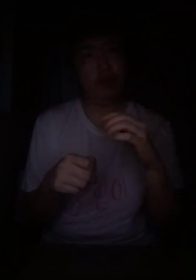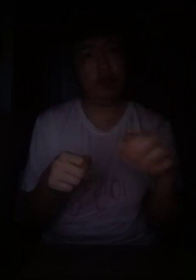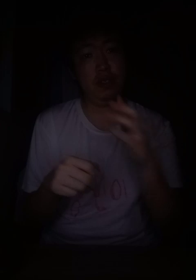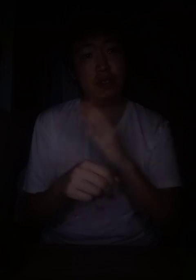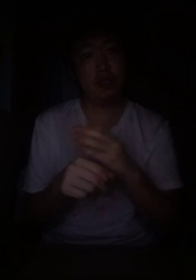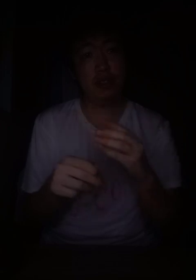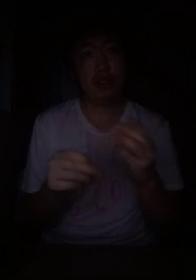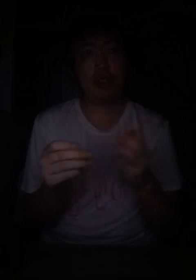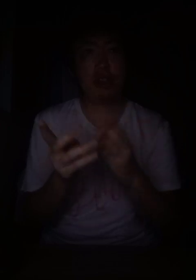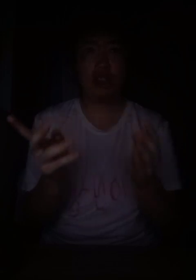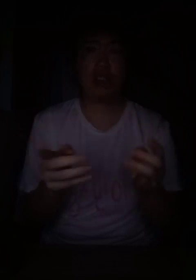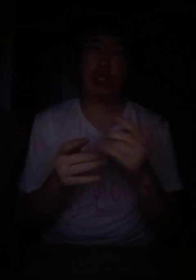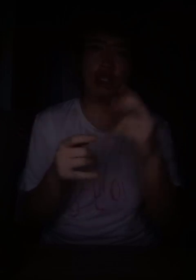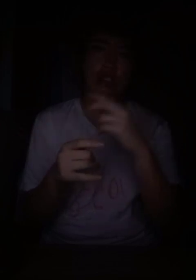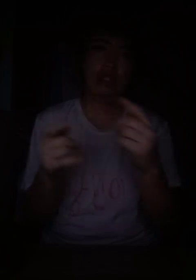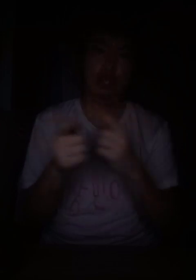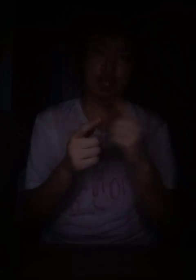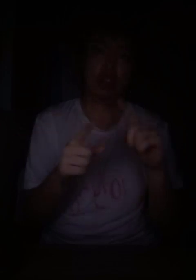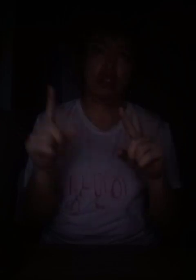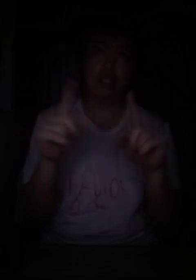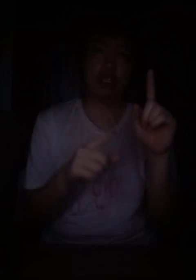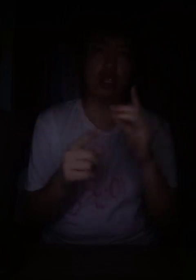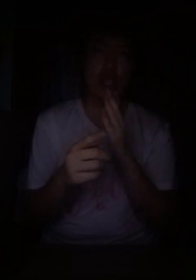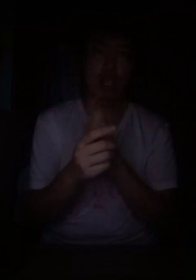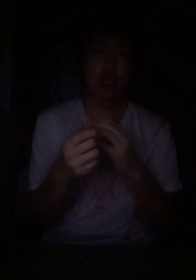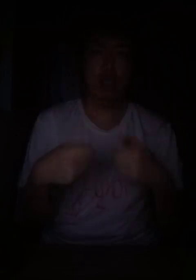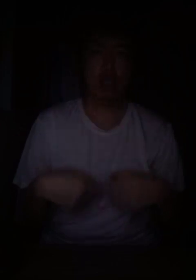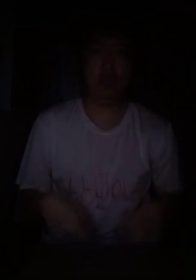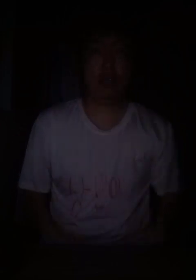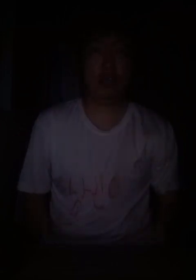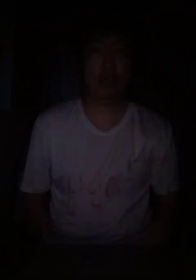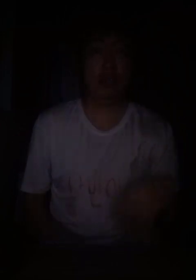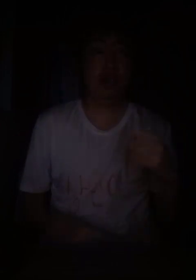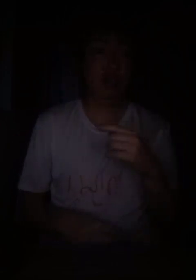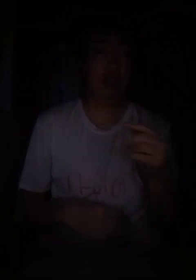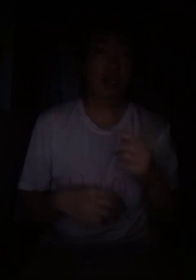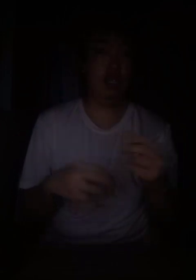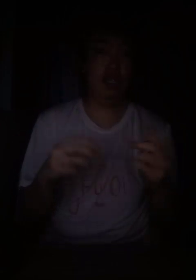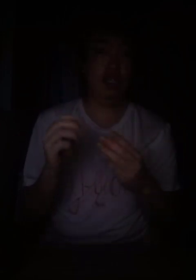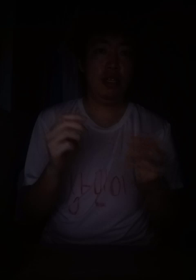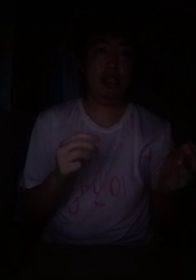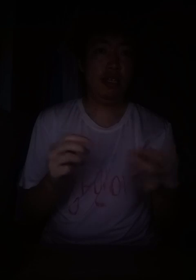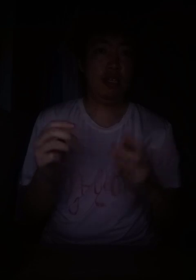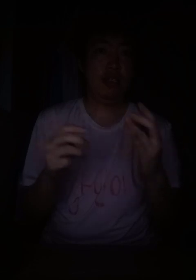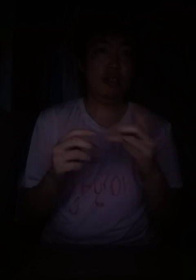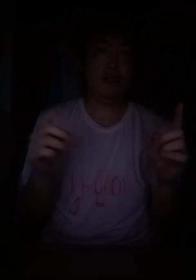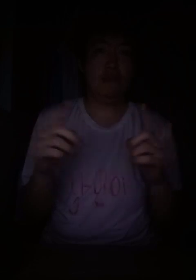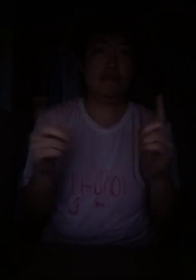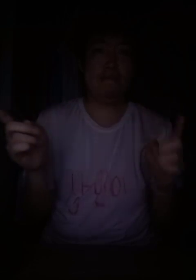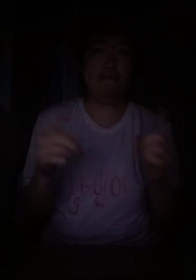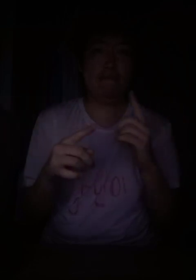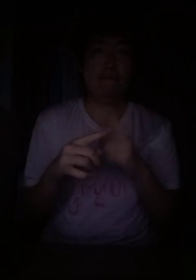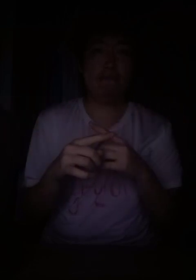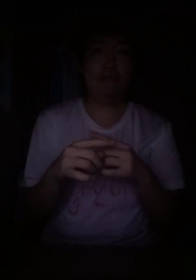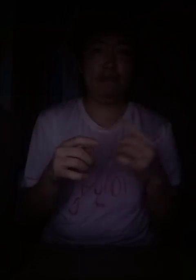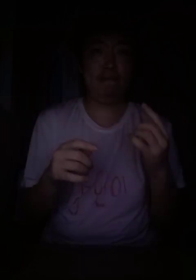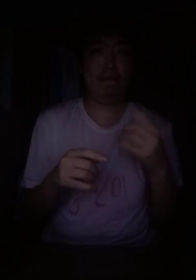것은 상당한 피해를 초래하기 때문에 전동차 운행 중에 이유 없이 비상정지 버튼을 누를 경우 2년